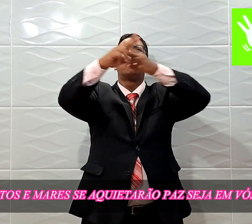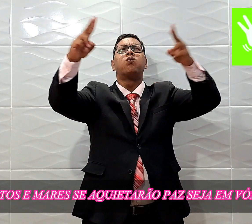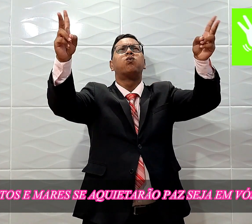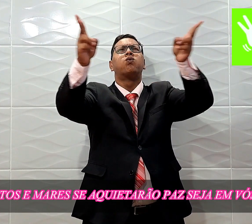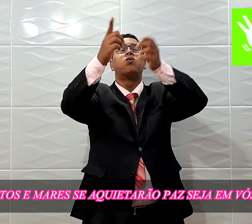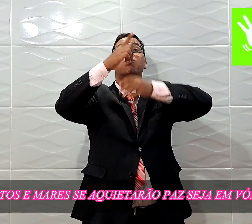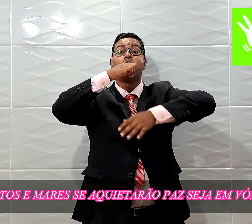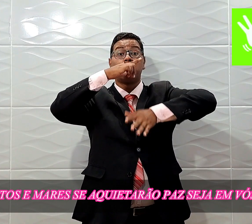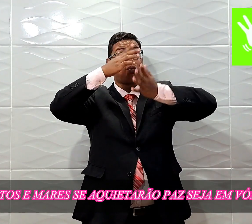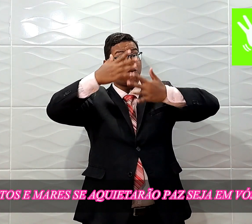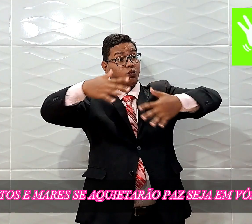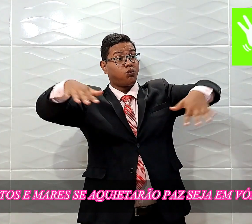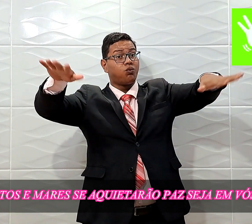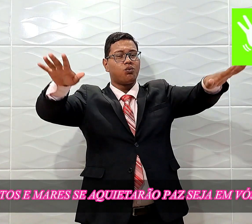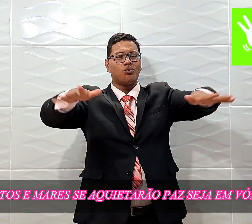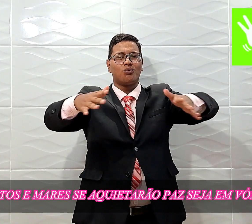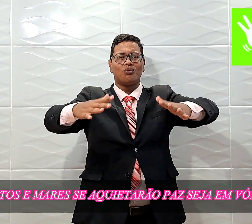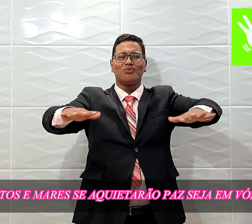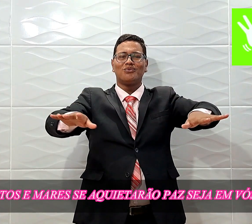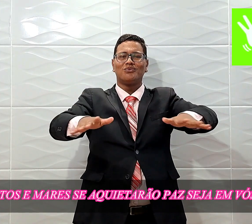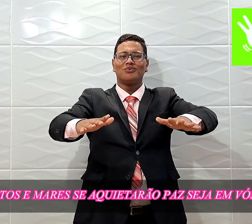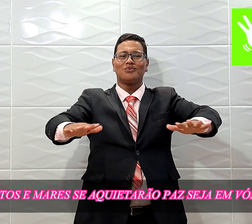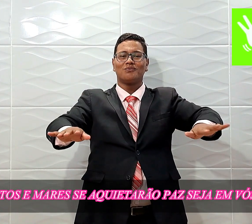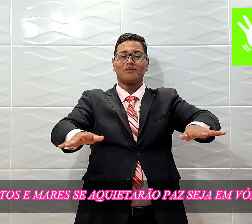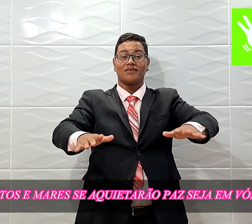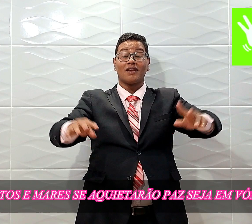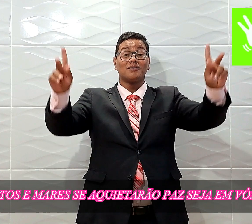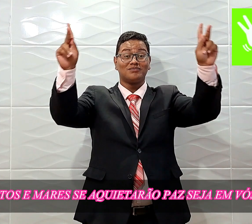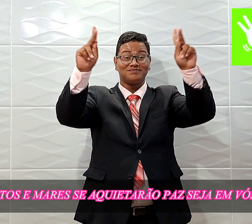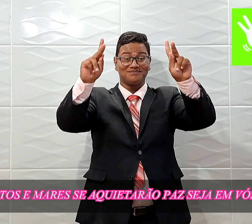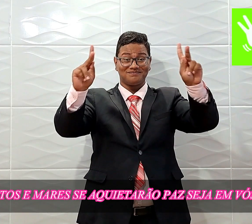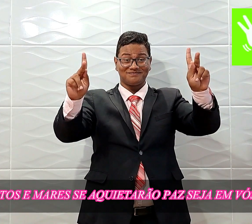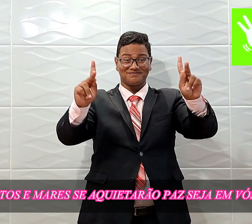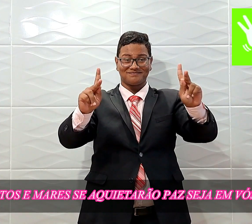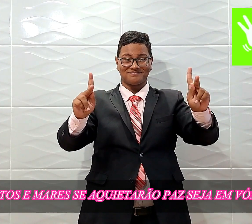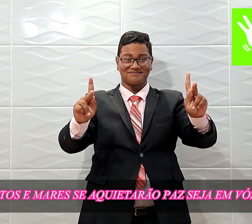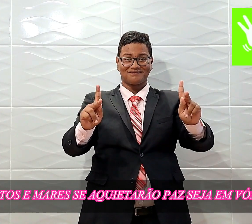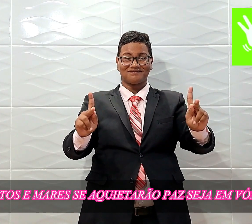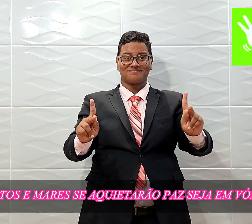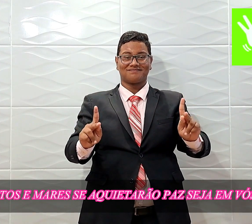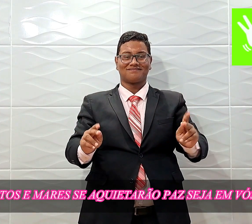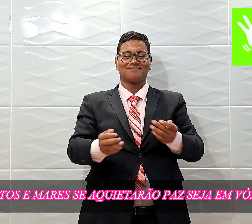mares se aquitarão Paz seja em